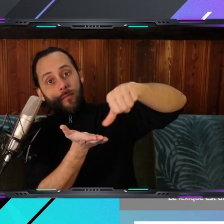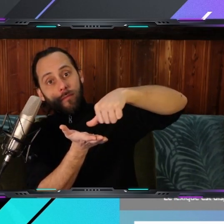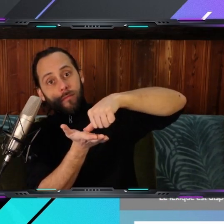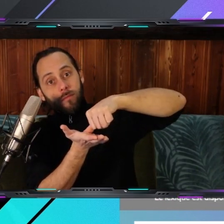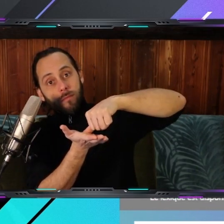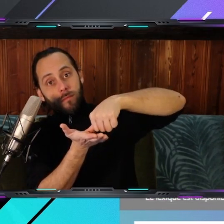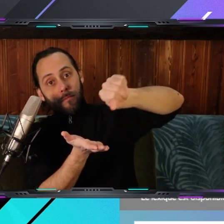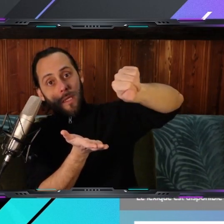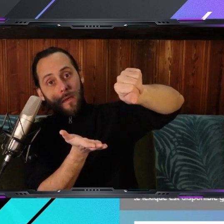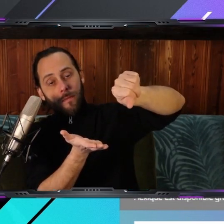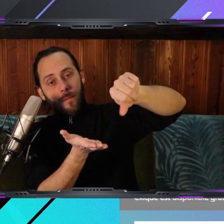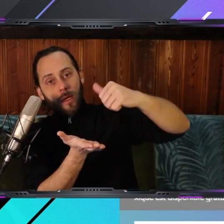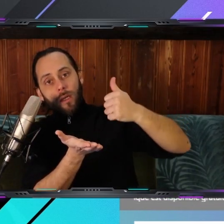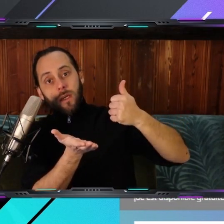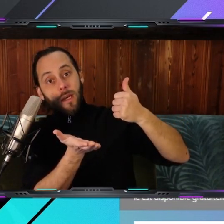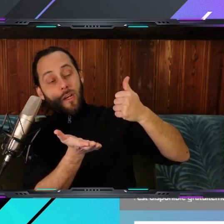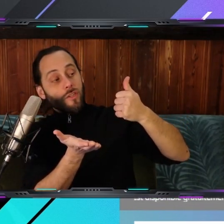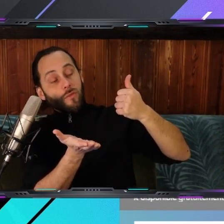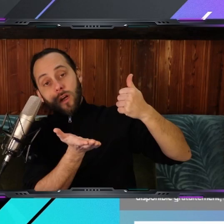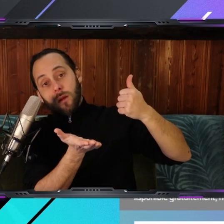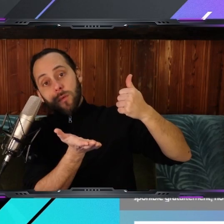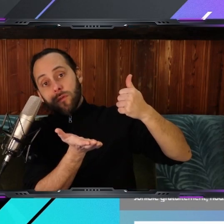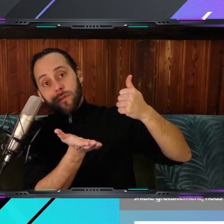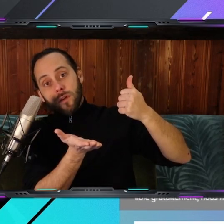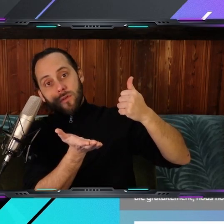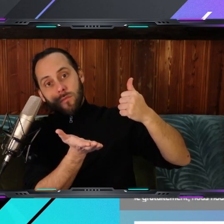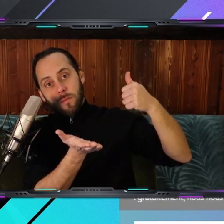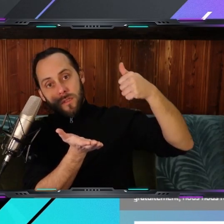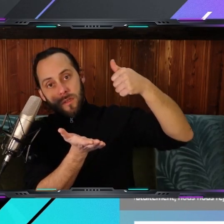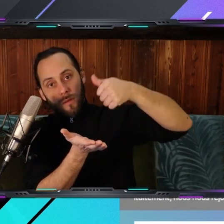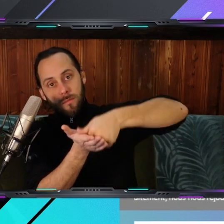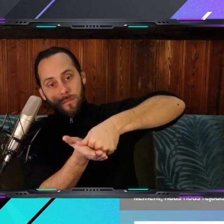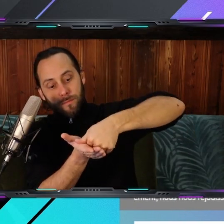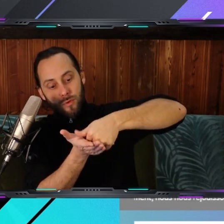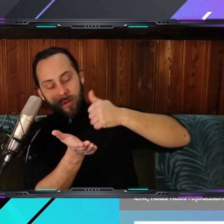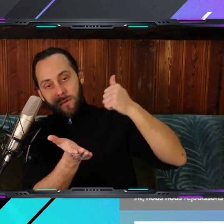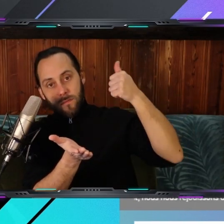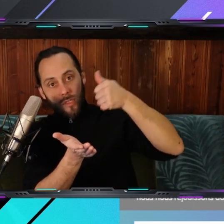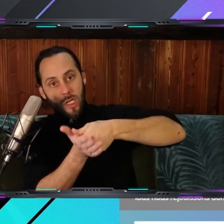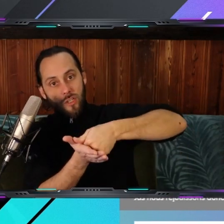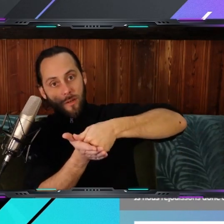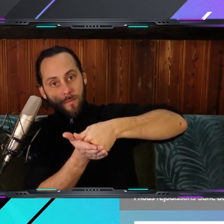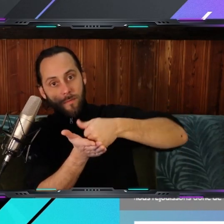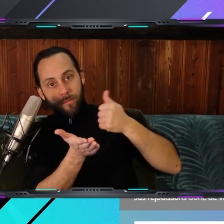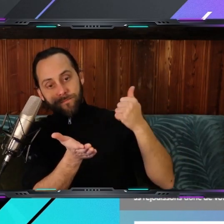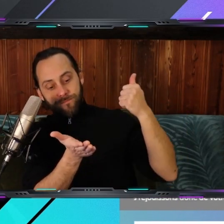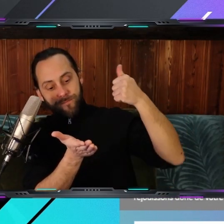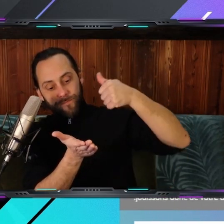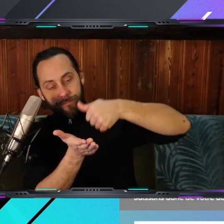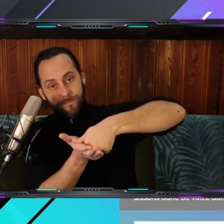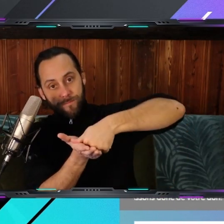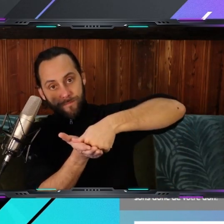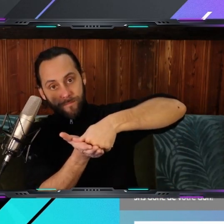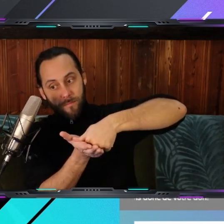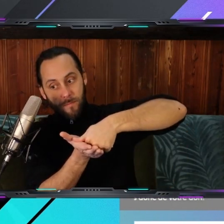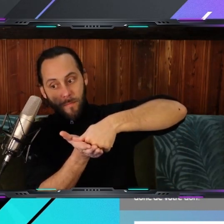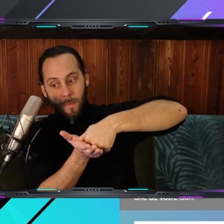frotter. Payer. Et acheter, on garde la même configuration de main, mais c'est posé là. J'ai acheté.